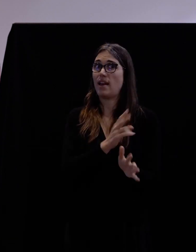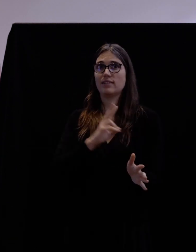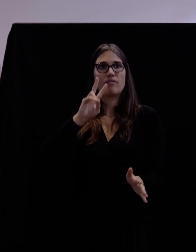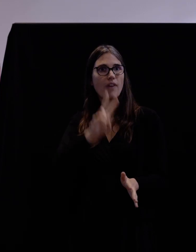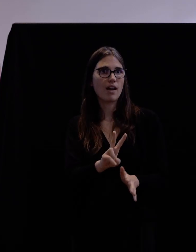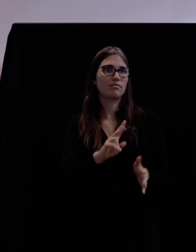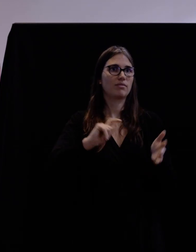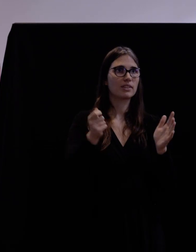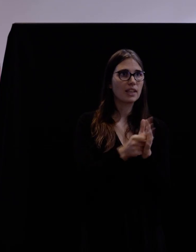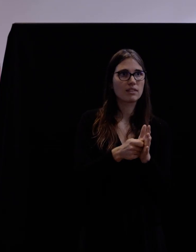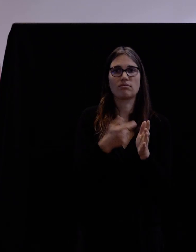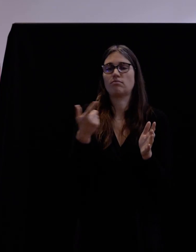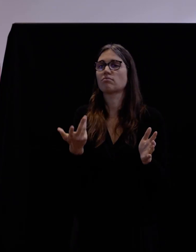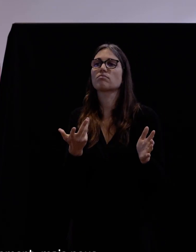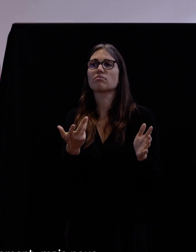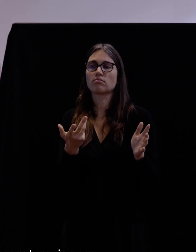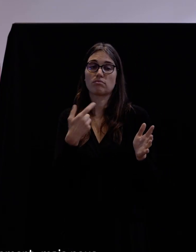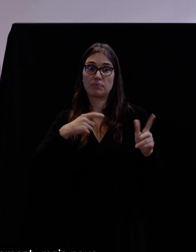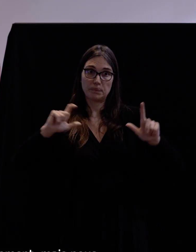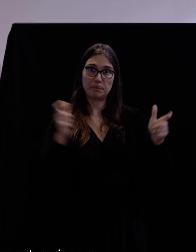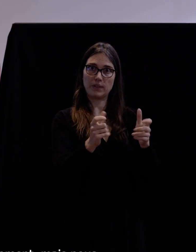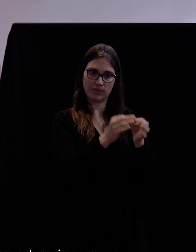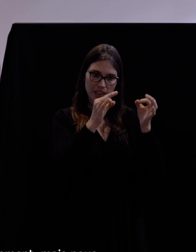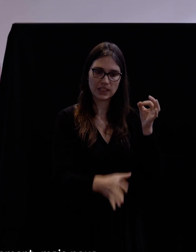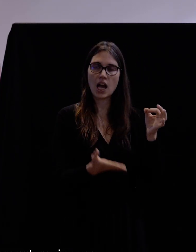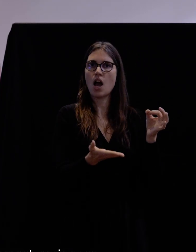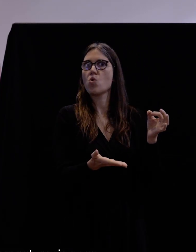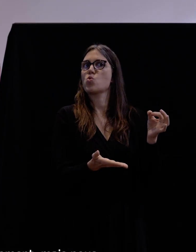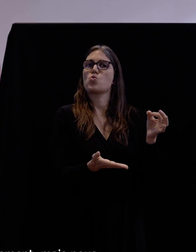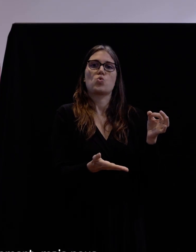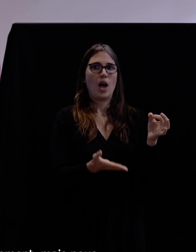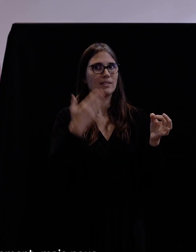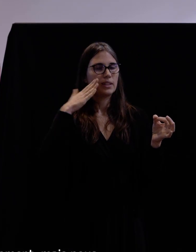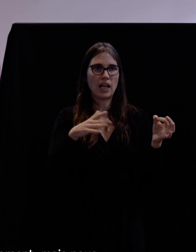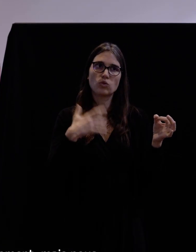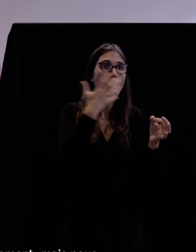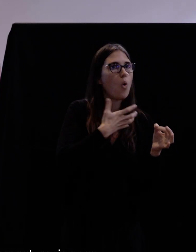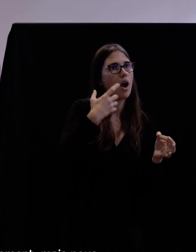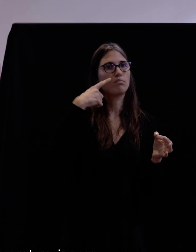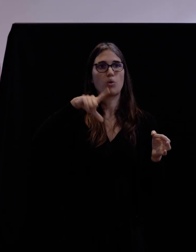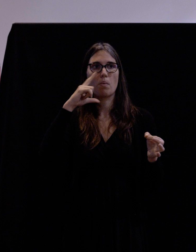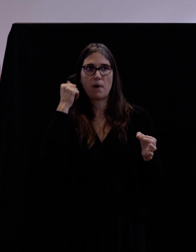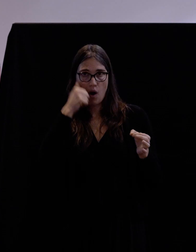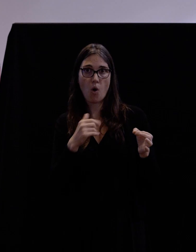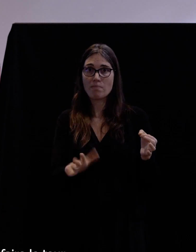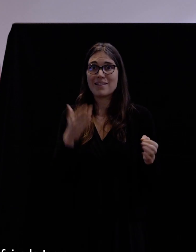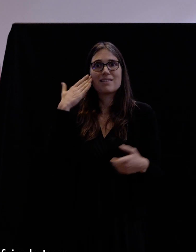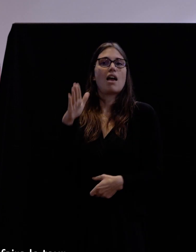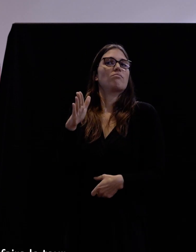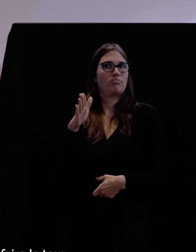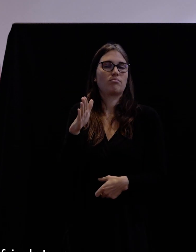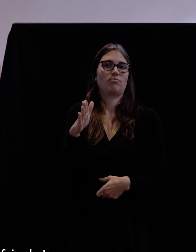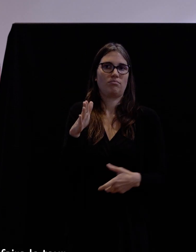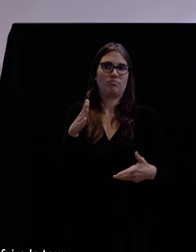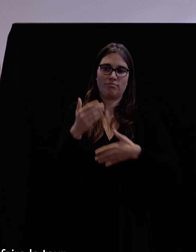voilà, on essaie de pas être, enfin, c'est affreux comme moment, mais nous on sait qu'il peut y avoir autre chose. Et on